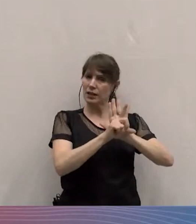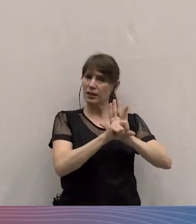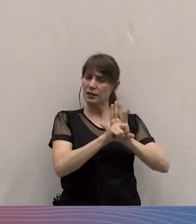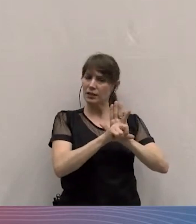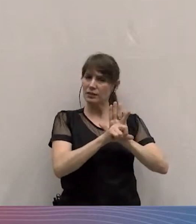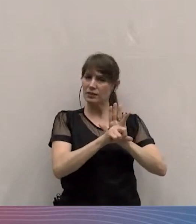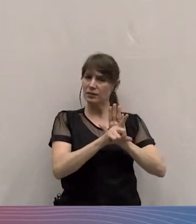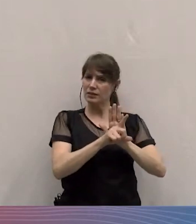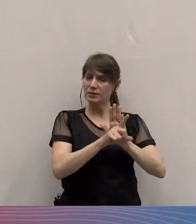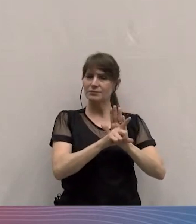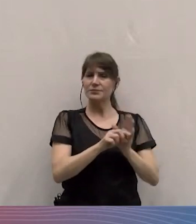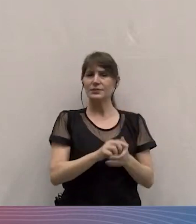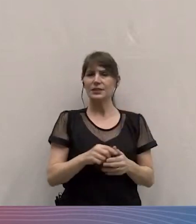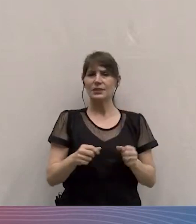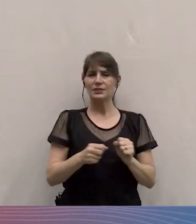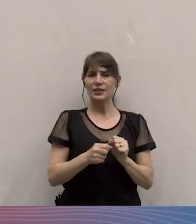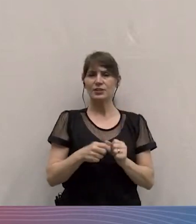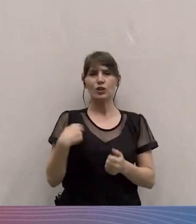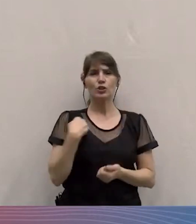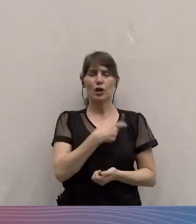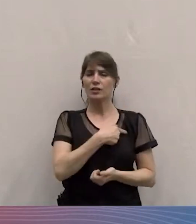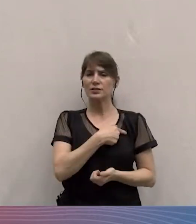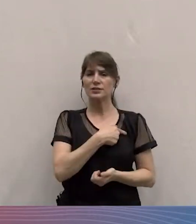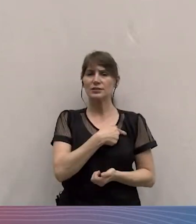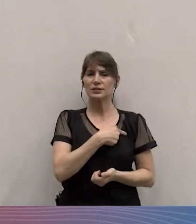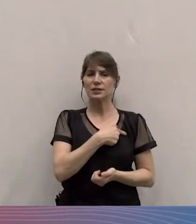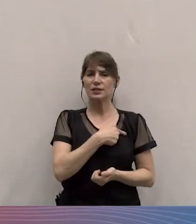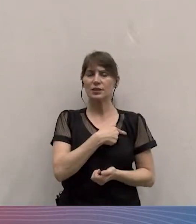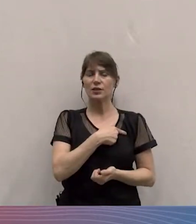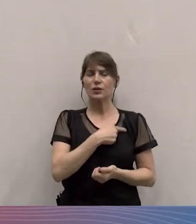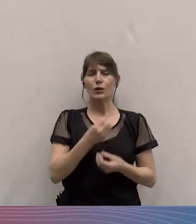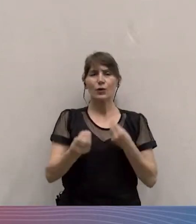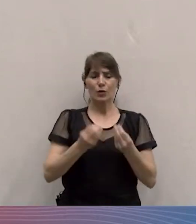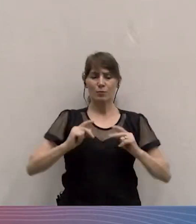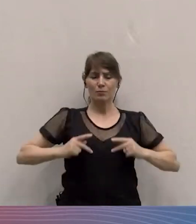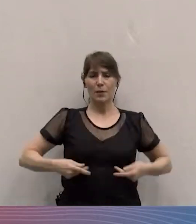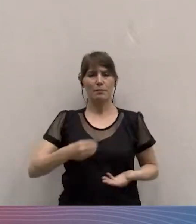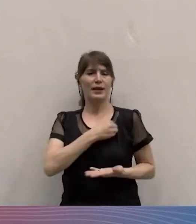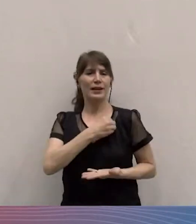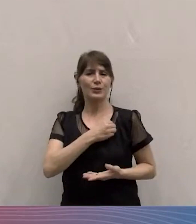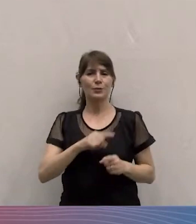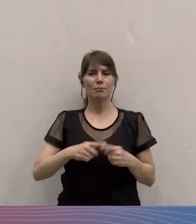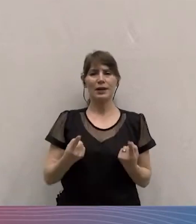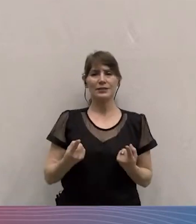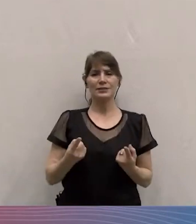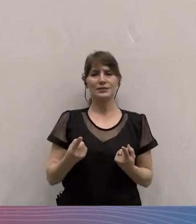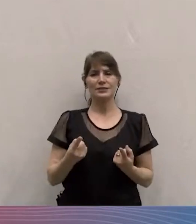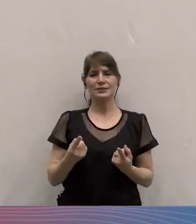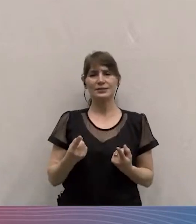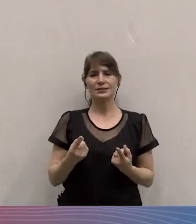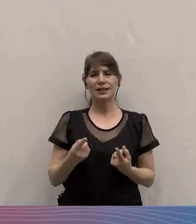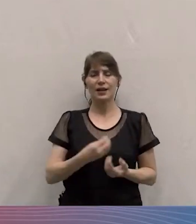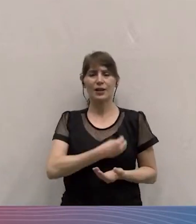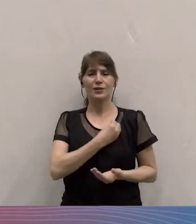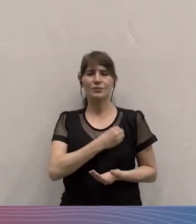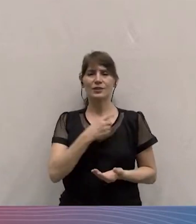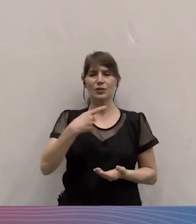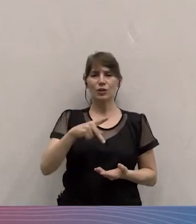cumprisse em nós, que não andamos mais segundo a carne, mas segundo o